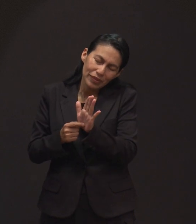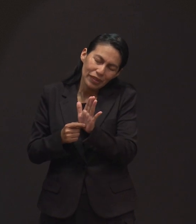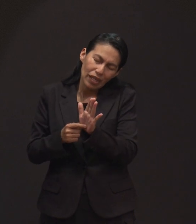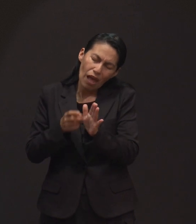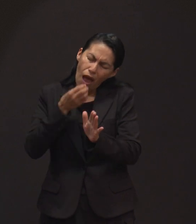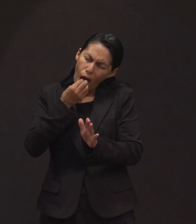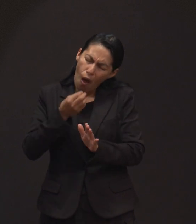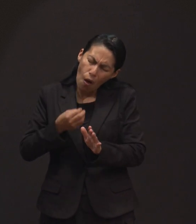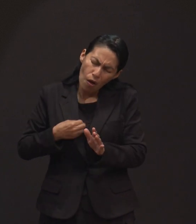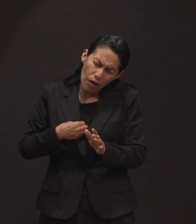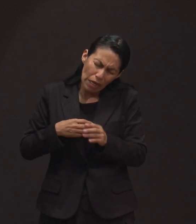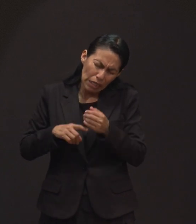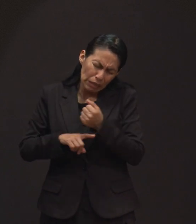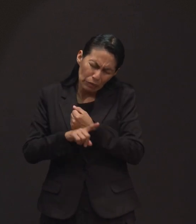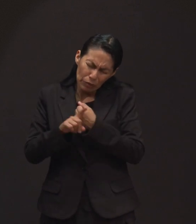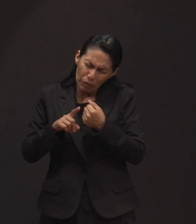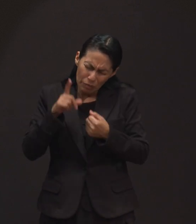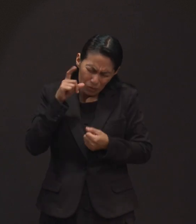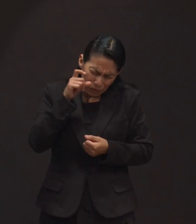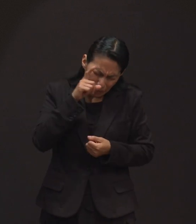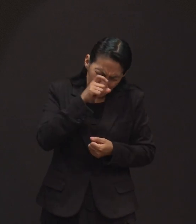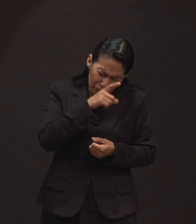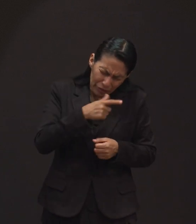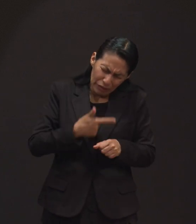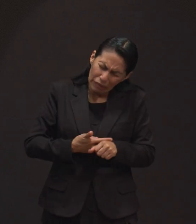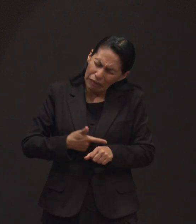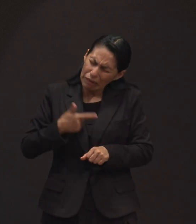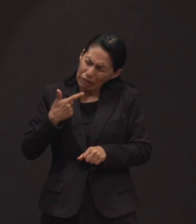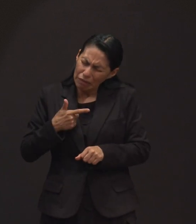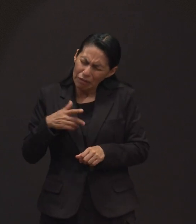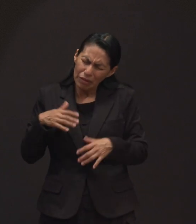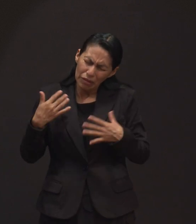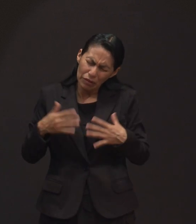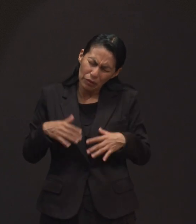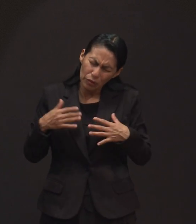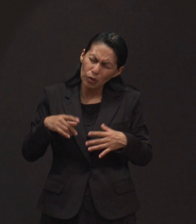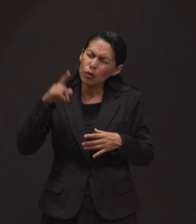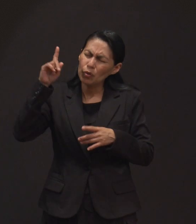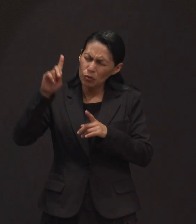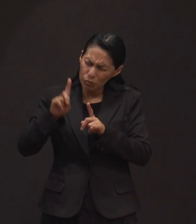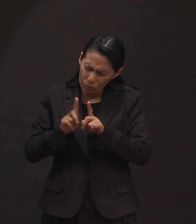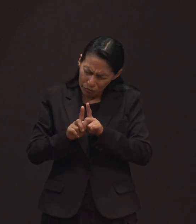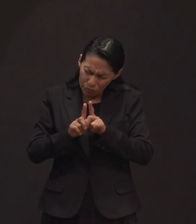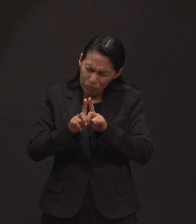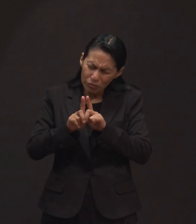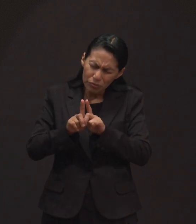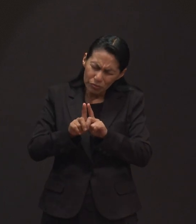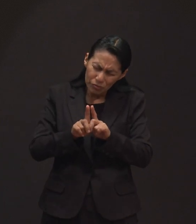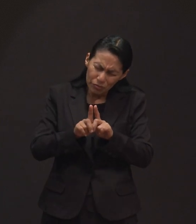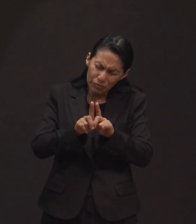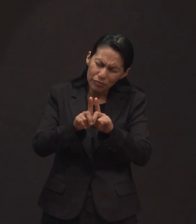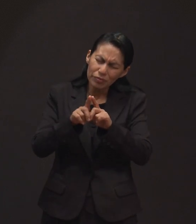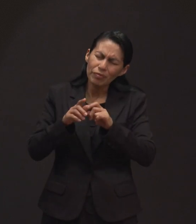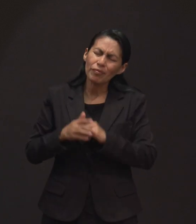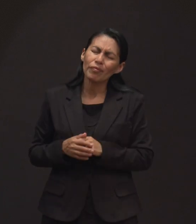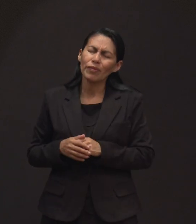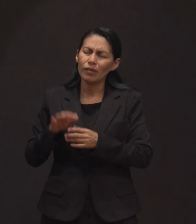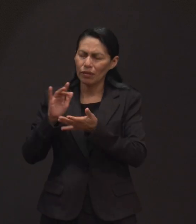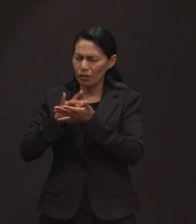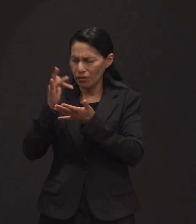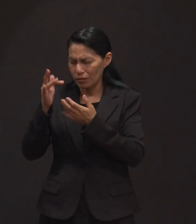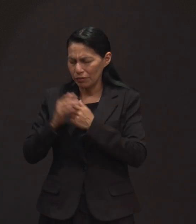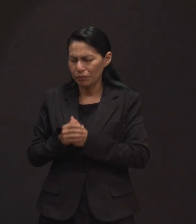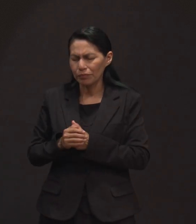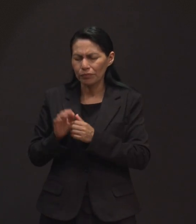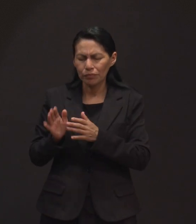que están pasando esta situación difícil. Tú estás con ellos, Padre. Amén. También,